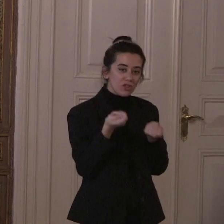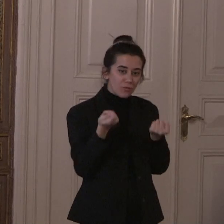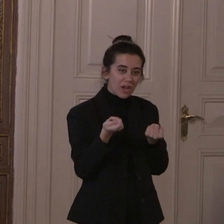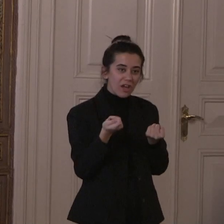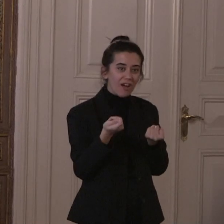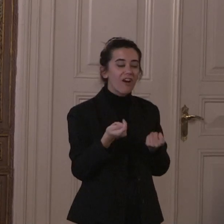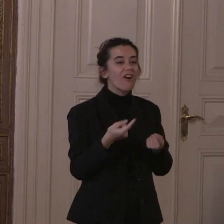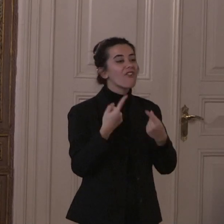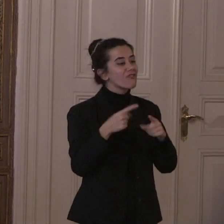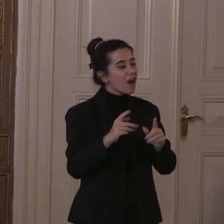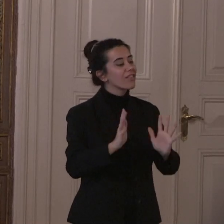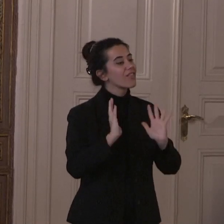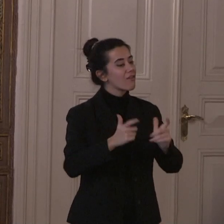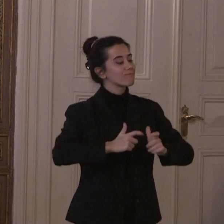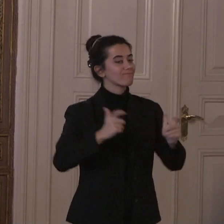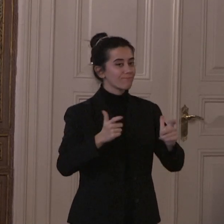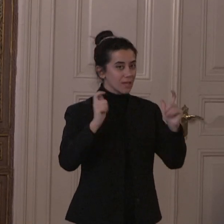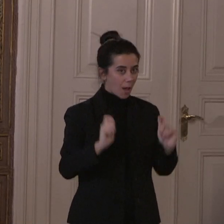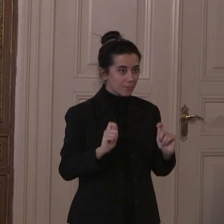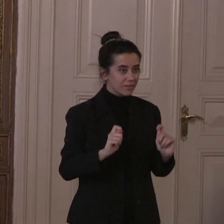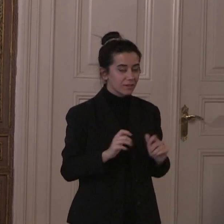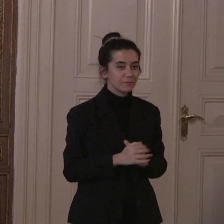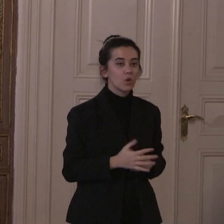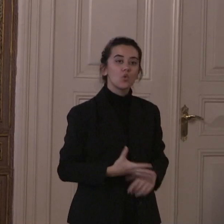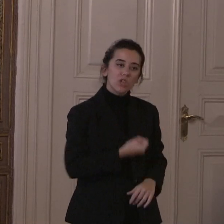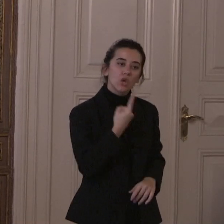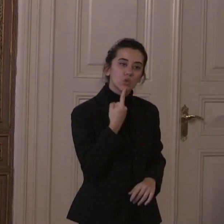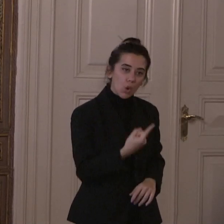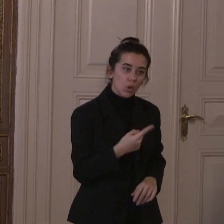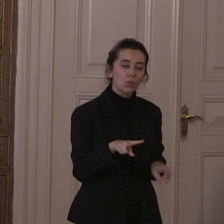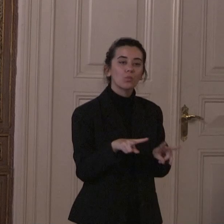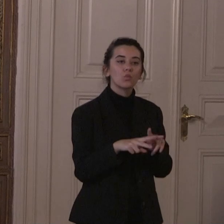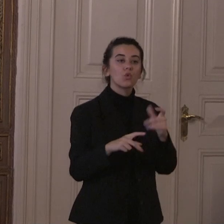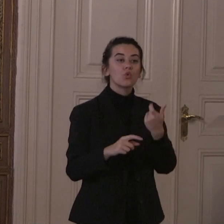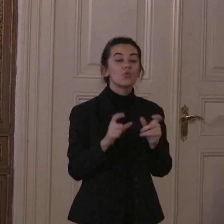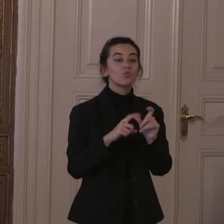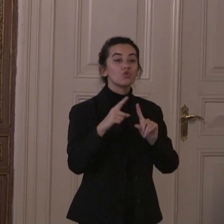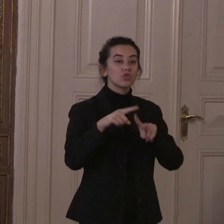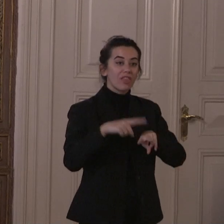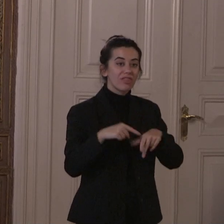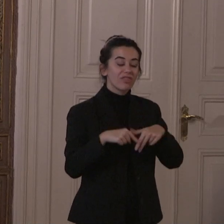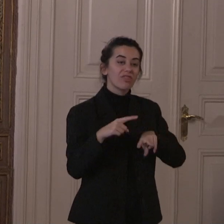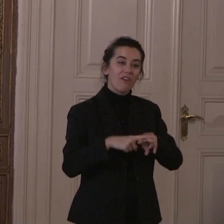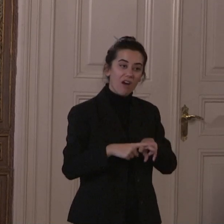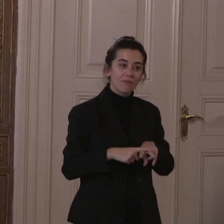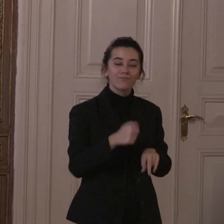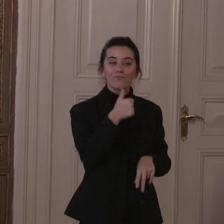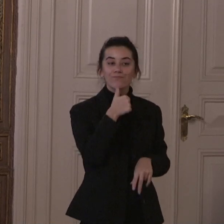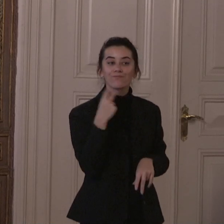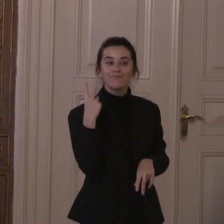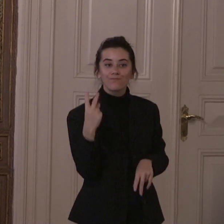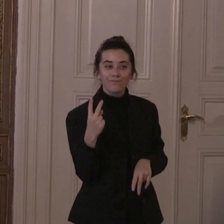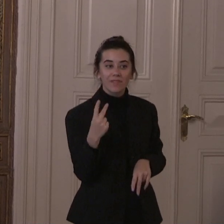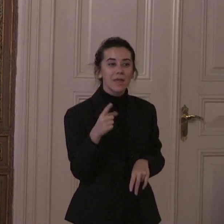çok çok daha ileriye götürdüler. Ne yazık ki Mustafa Özyürek arkadaşımızı birkaç ay önce